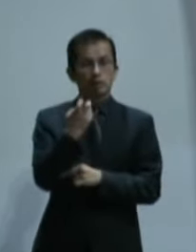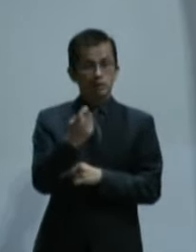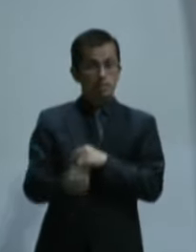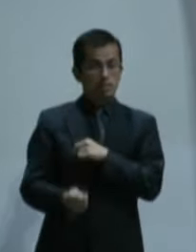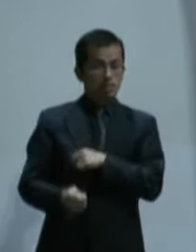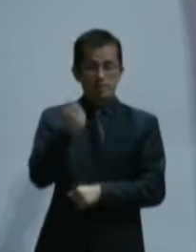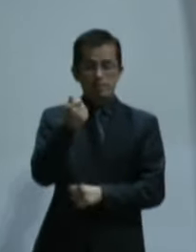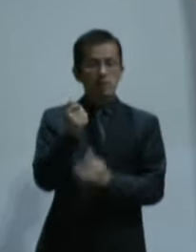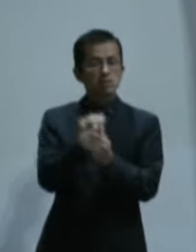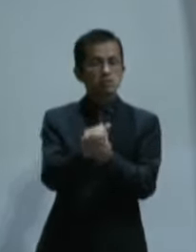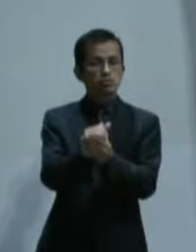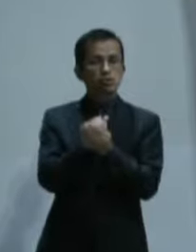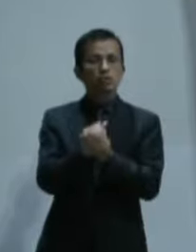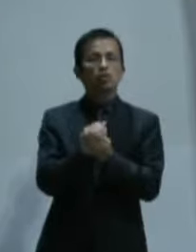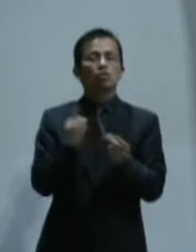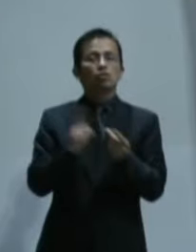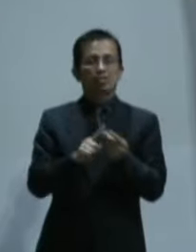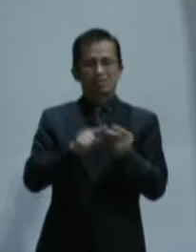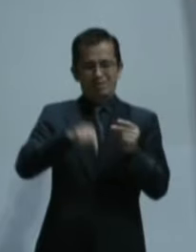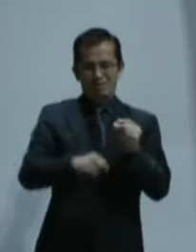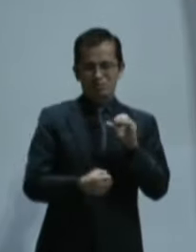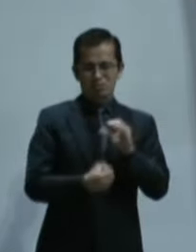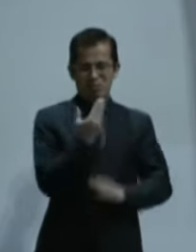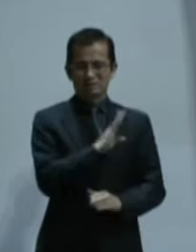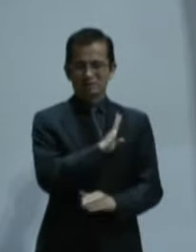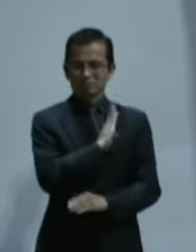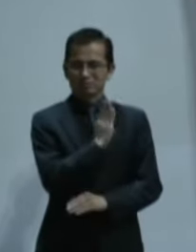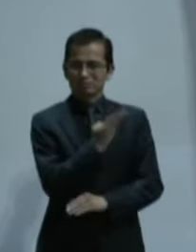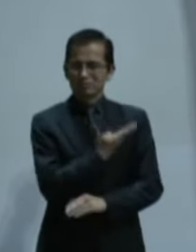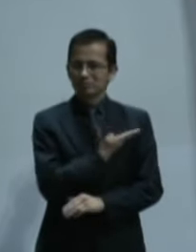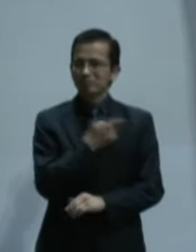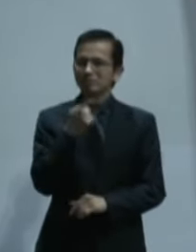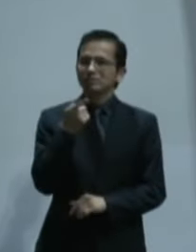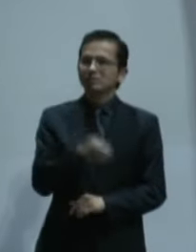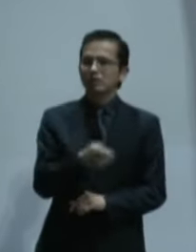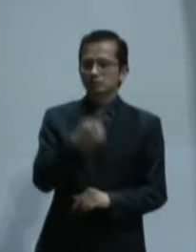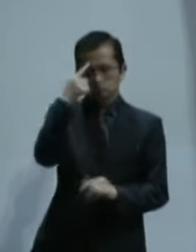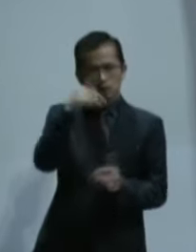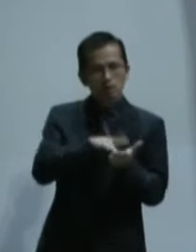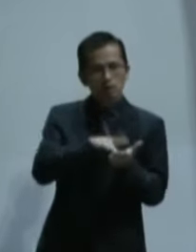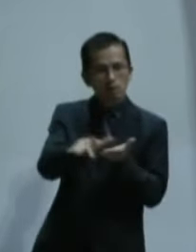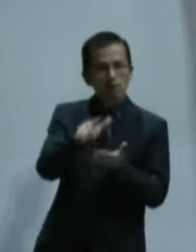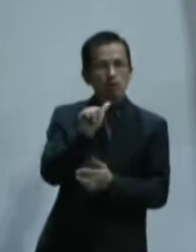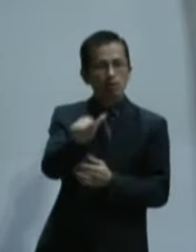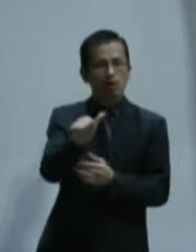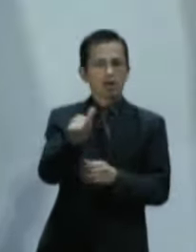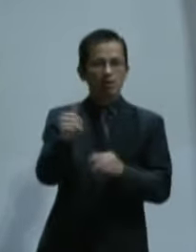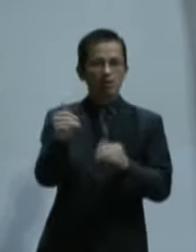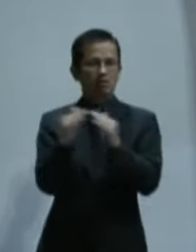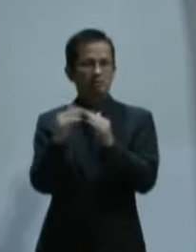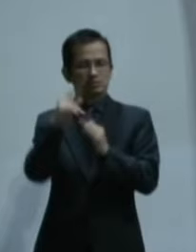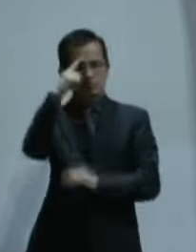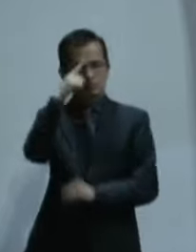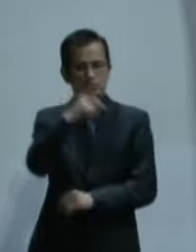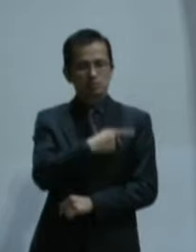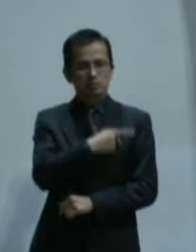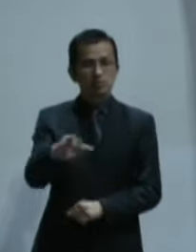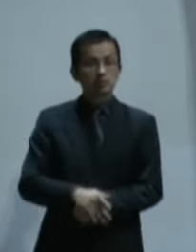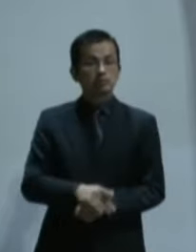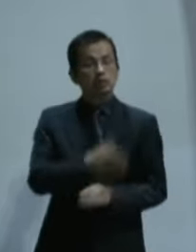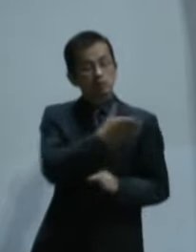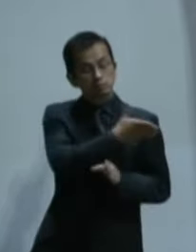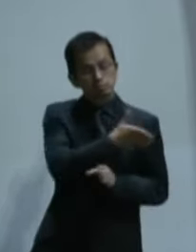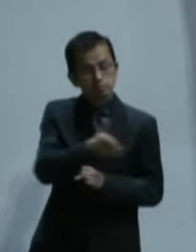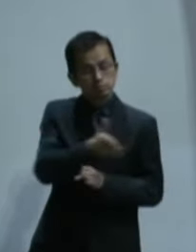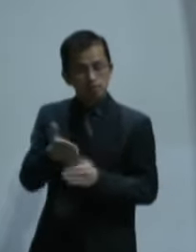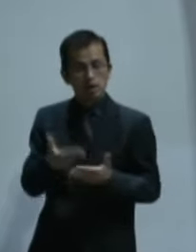primer sorteo en la Nueva España con el fin de ayudar al hospicio de los pobres desde Entonces hasta la fecha